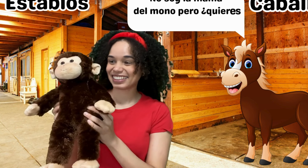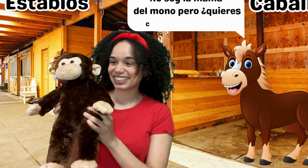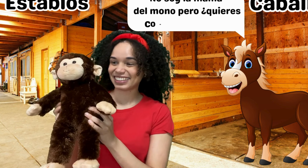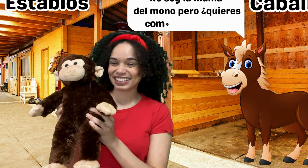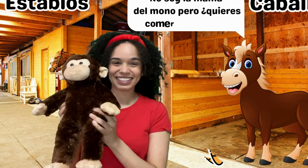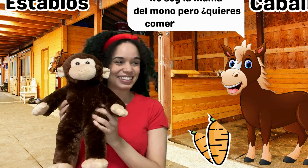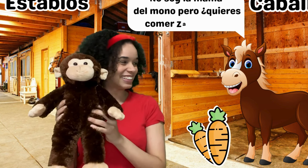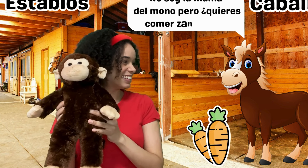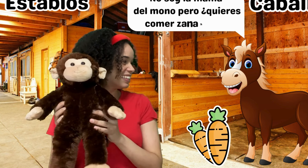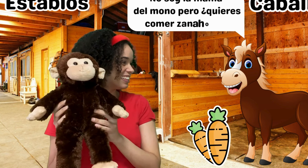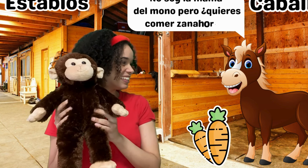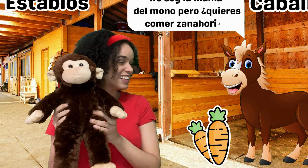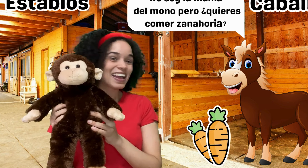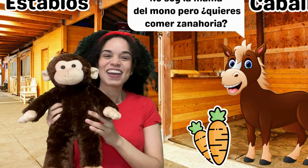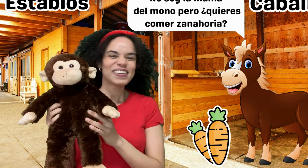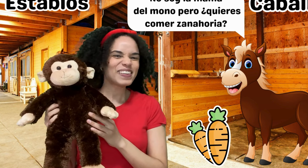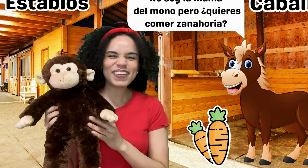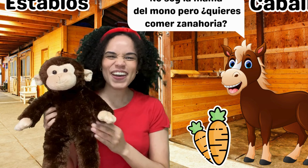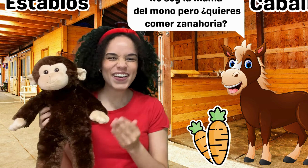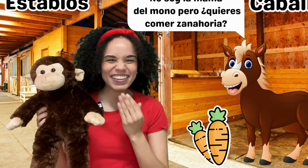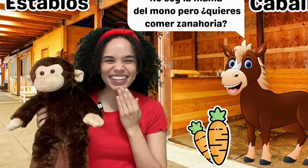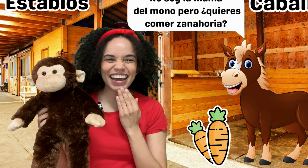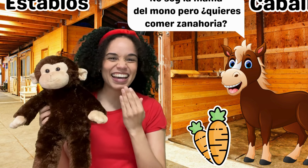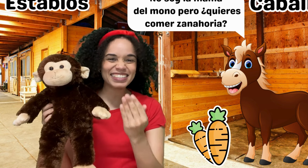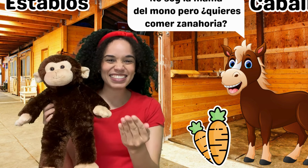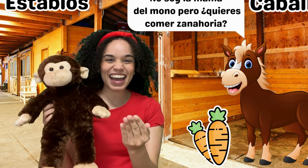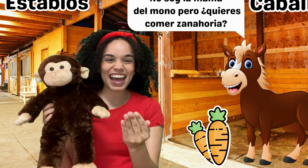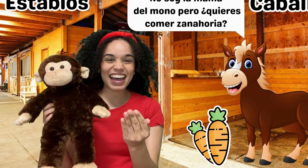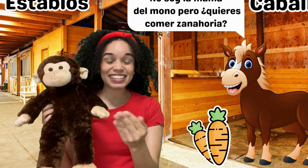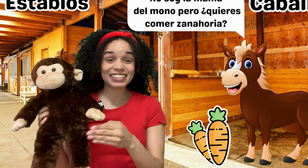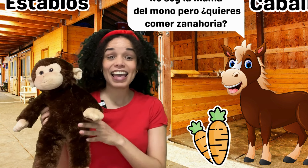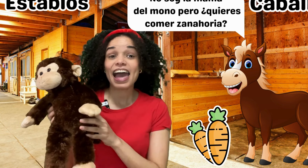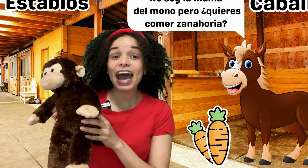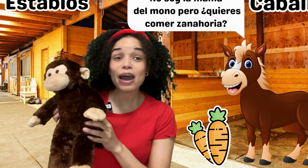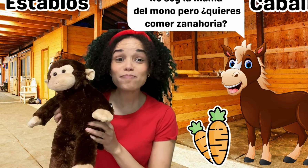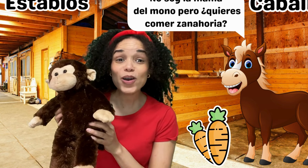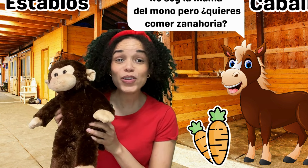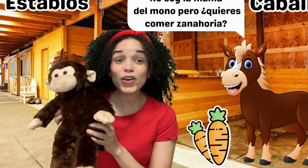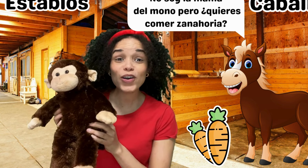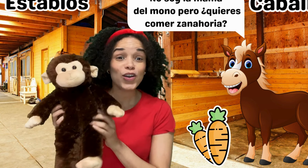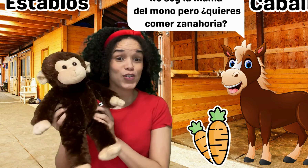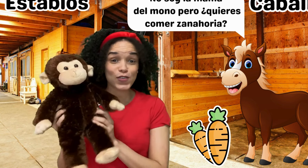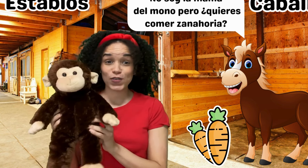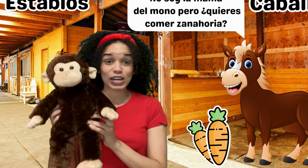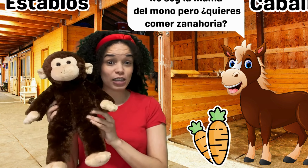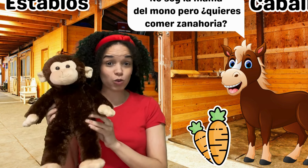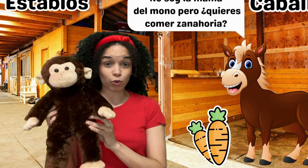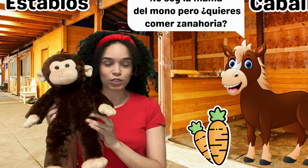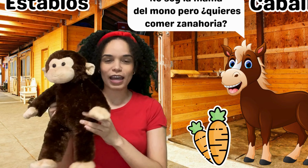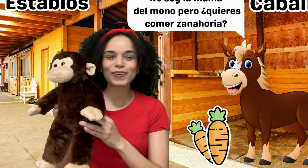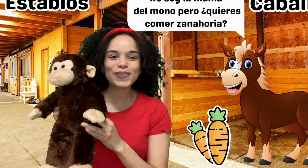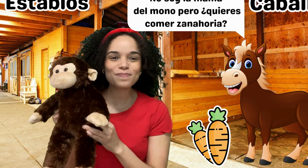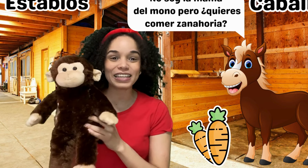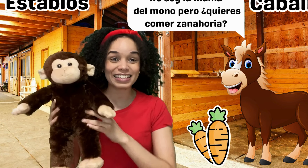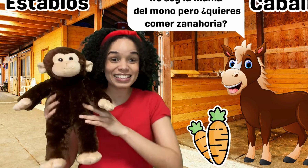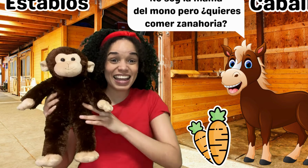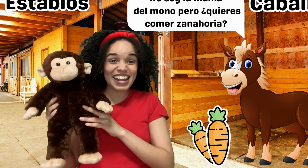comer zanahoria No gracias a mono no le gusta comer